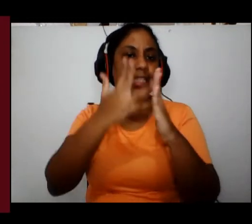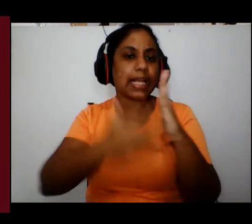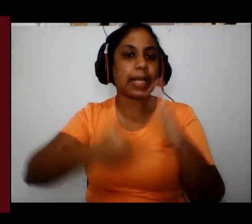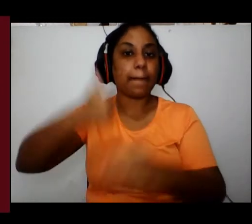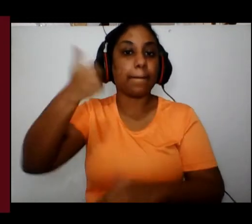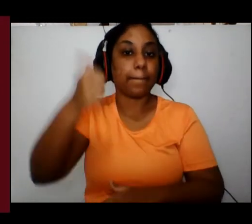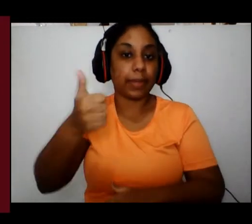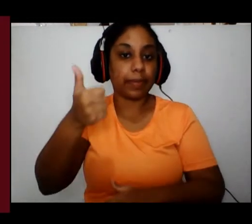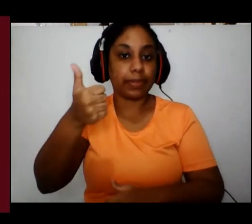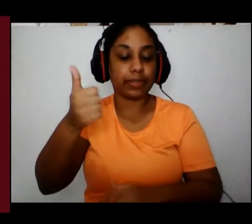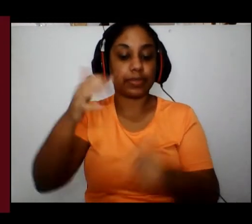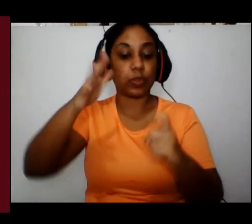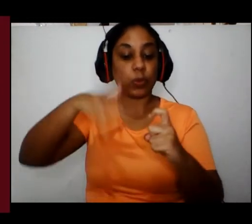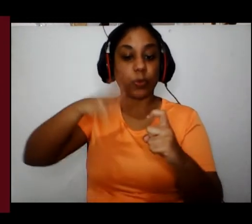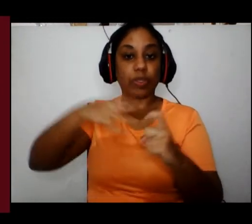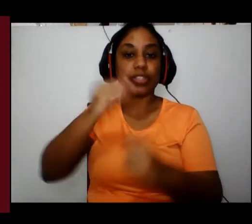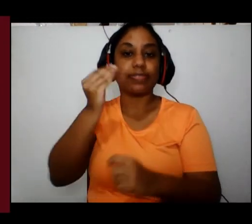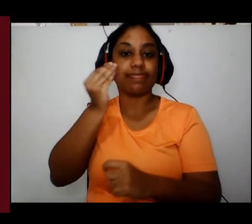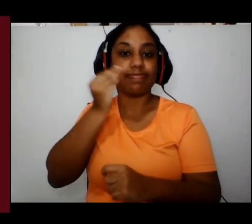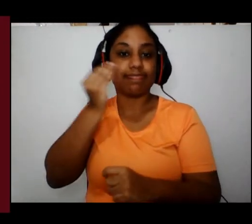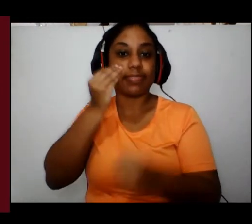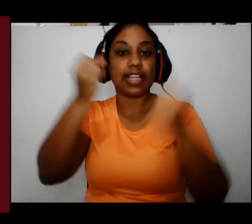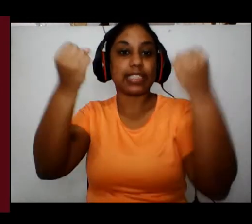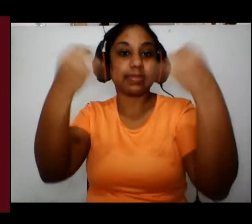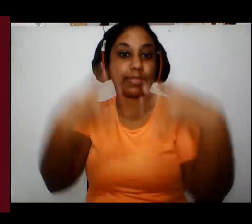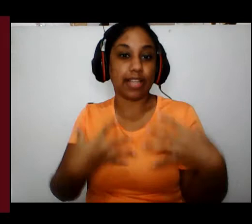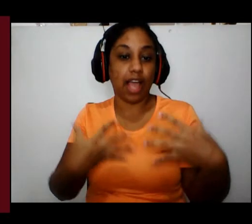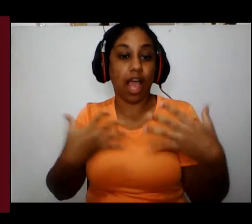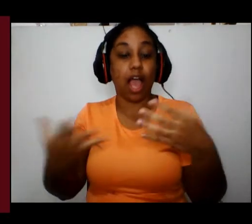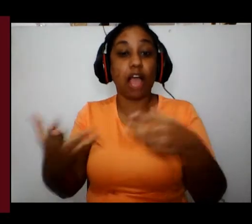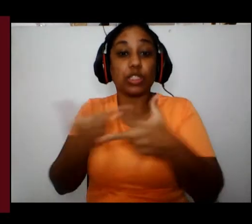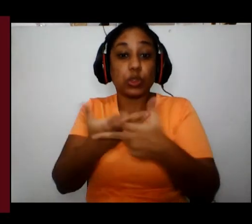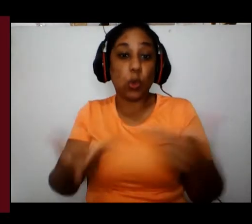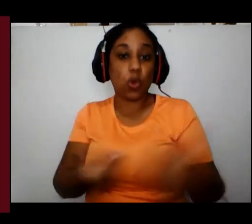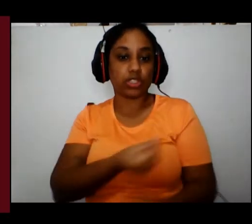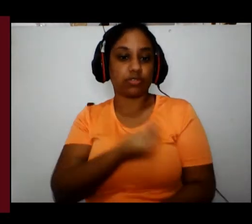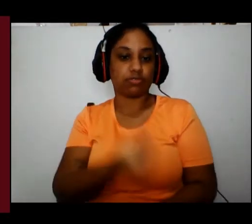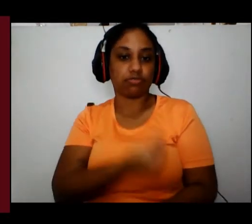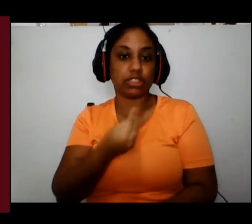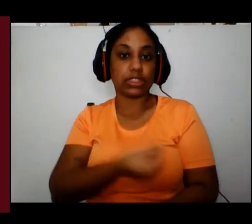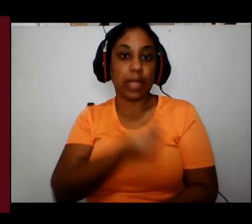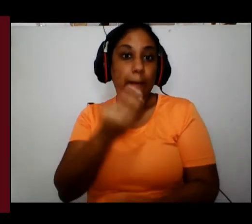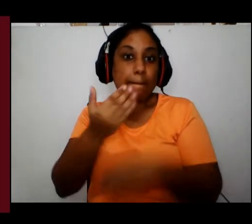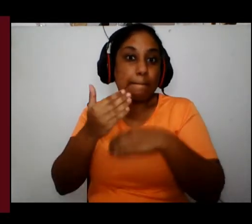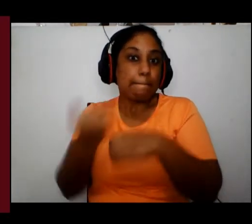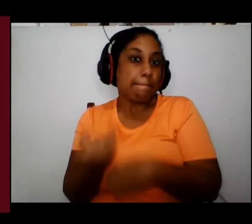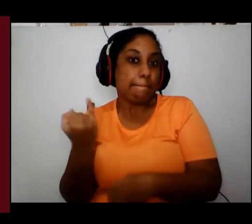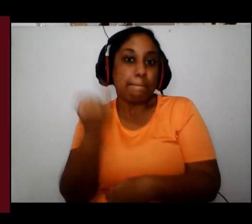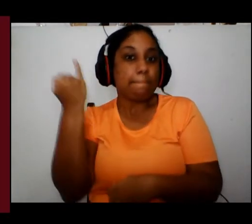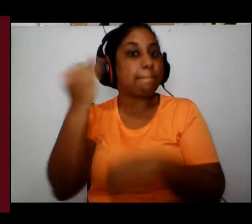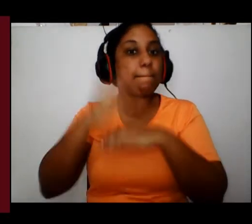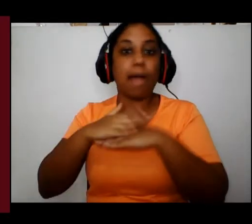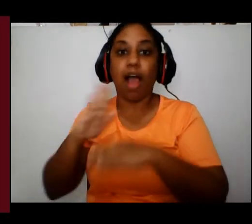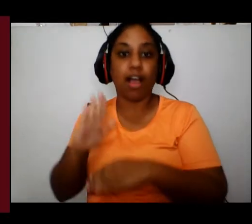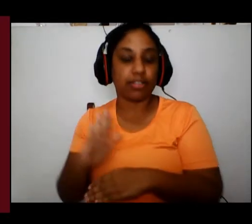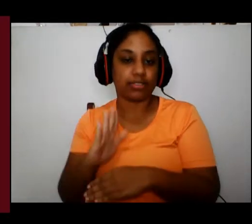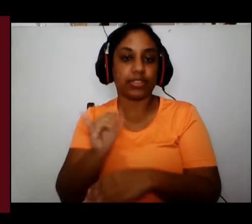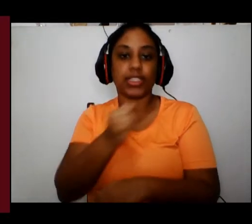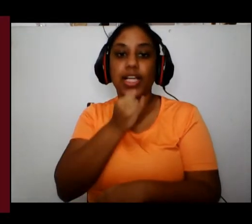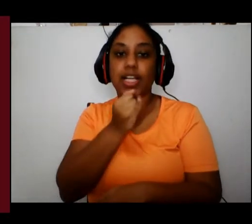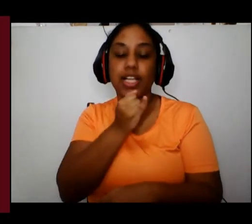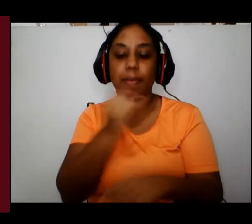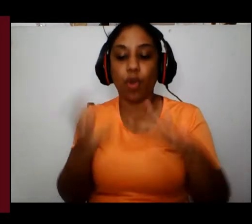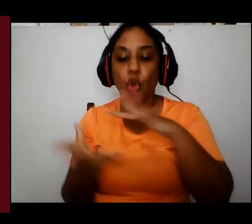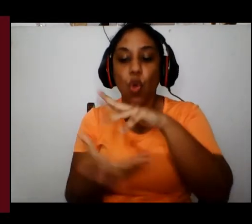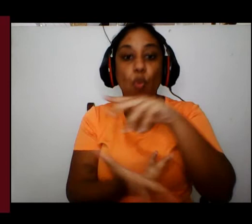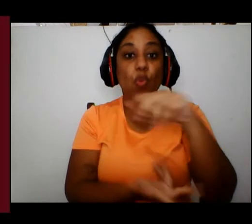primeira característica do mito é que ele tenta explicar os principais acontecimentos da vida. Alguns mitos tentam explicar,